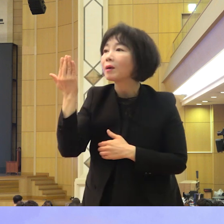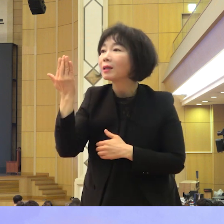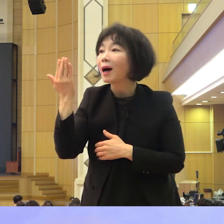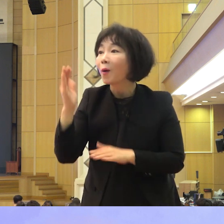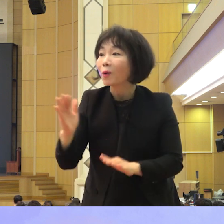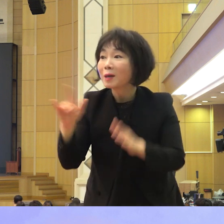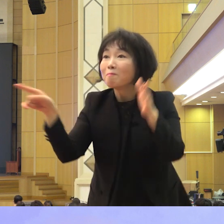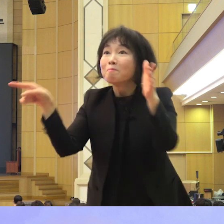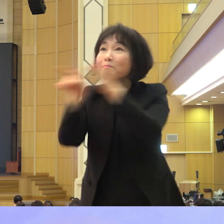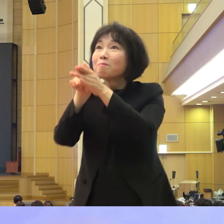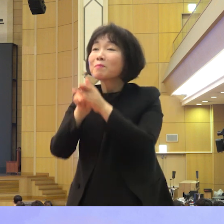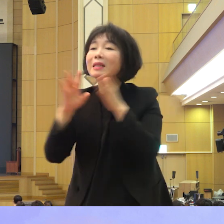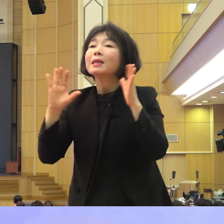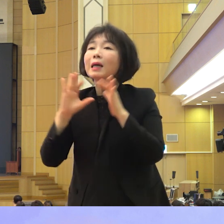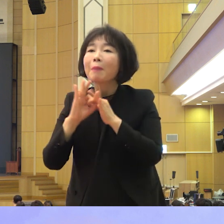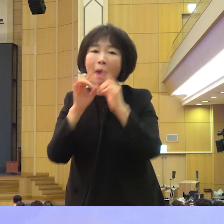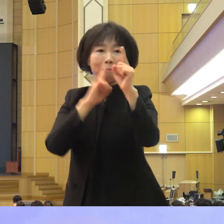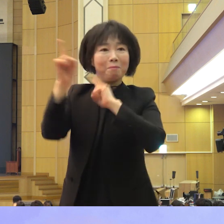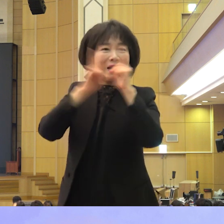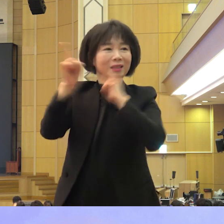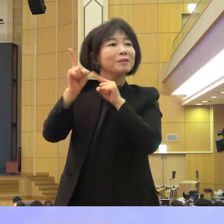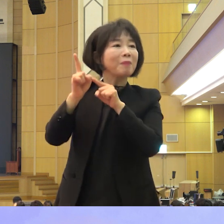제목이 믿음의 말씀이에요.